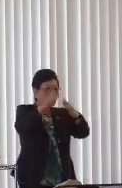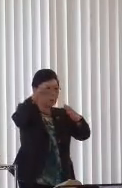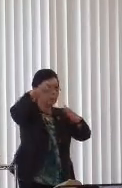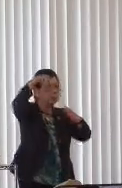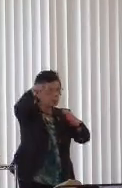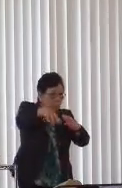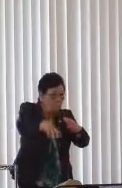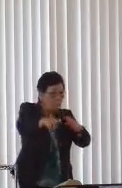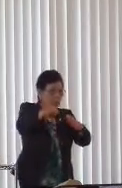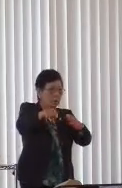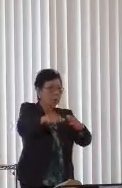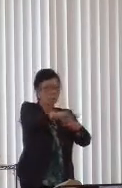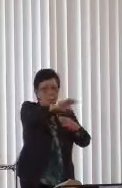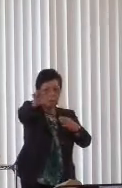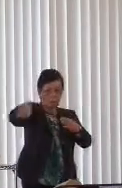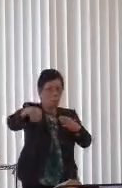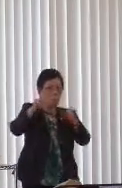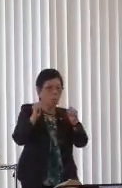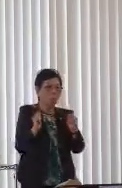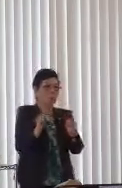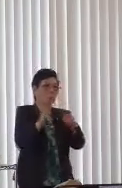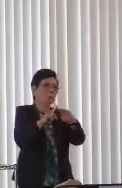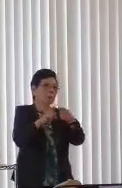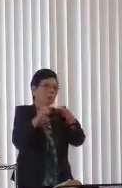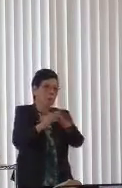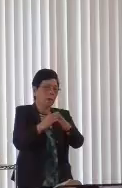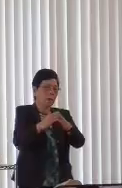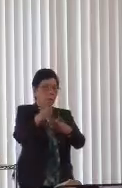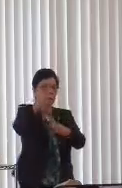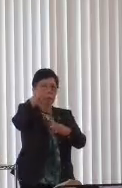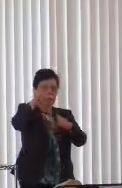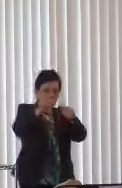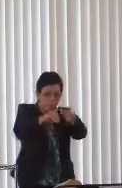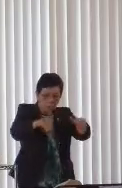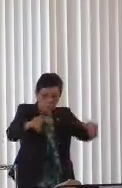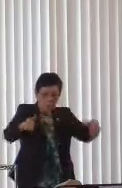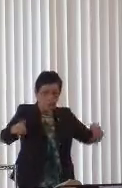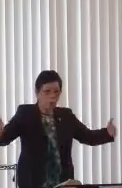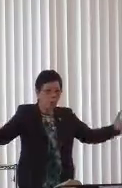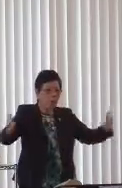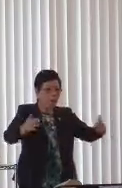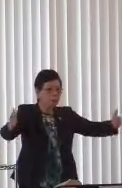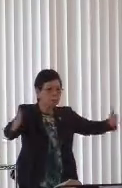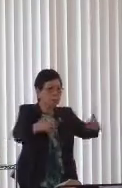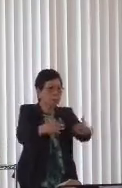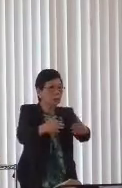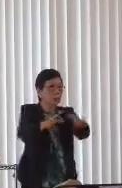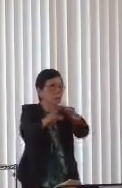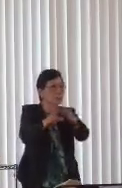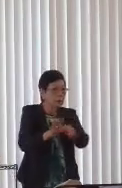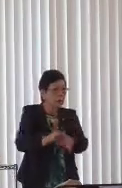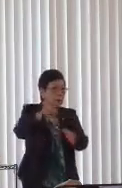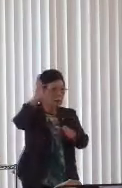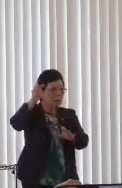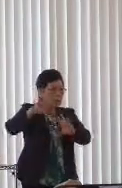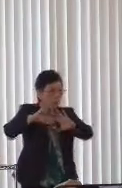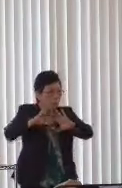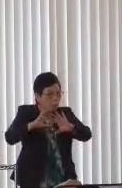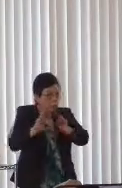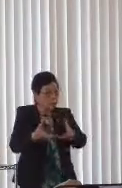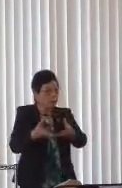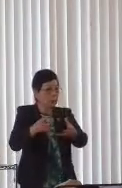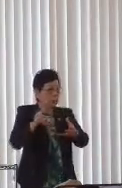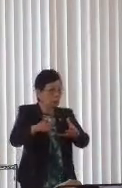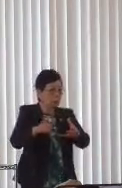まあ、私たちもその一部でありますけれども、主の弟子たちの集まりを通して神の国がこの人の